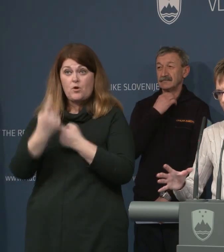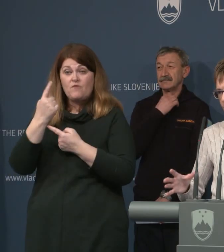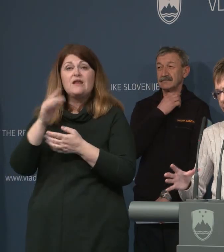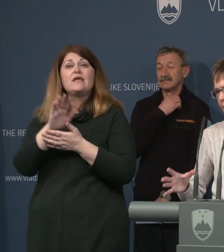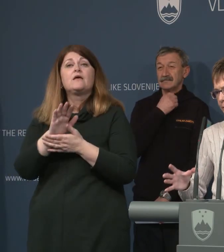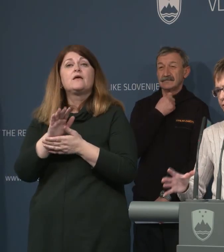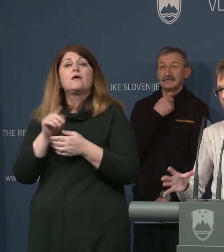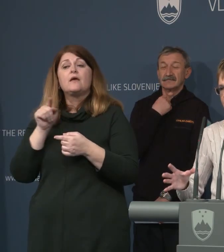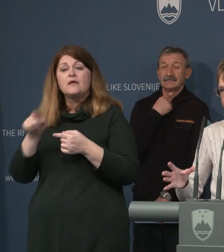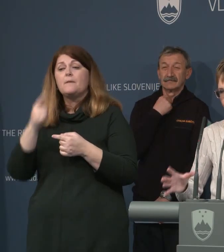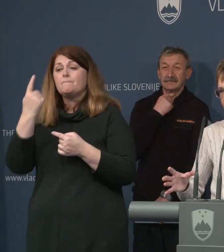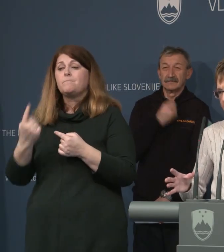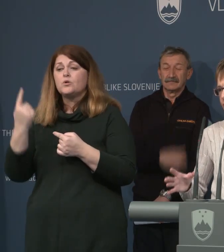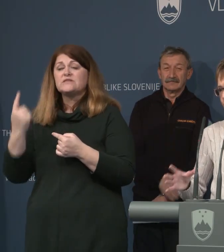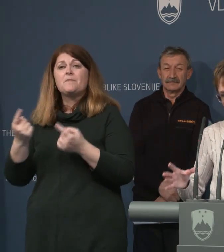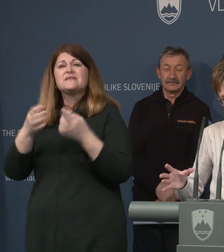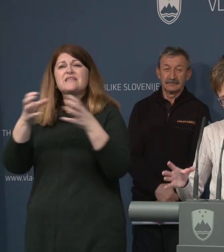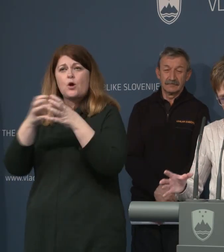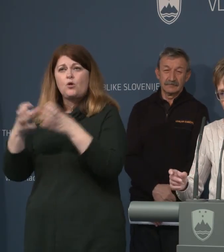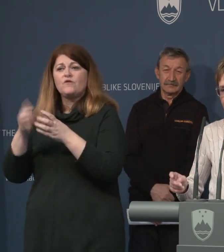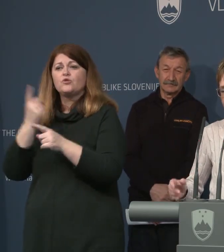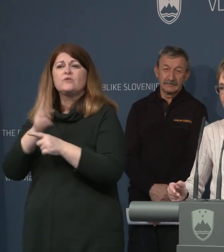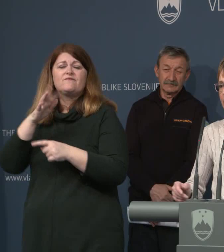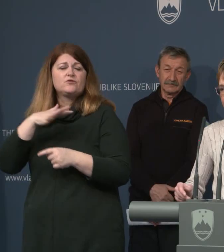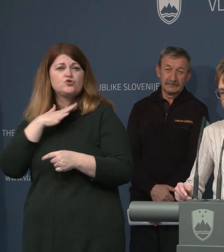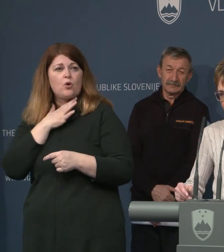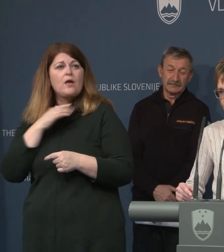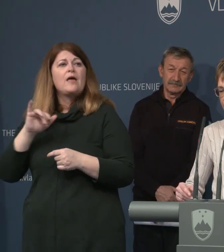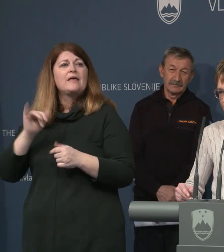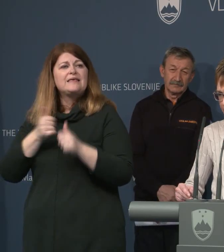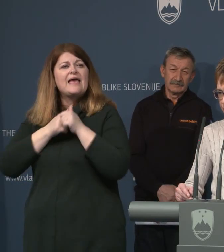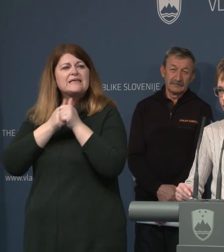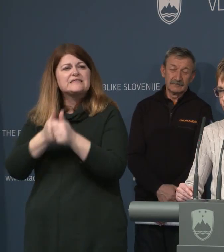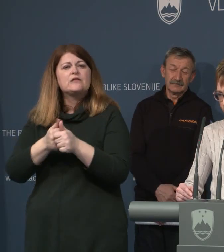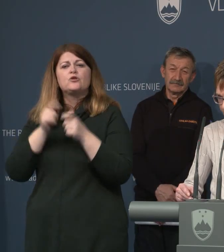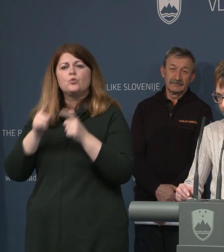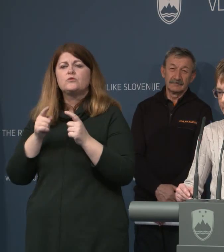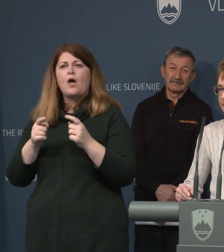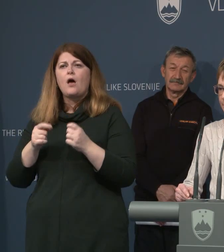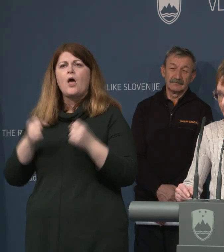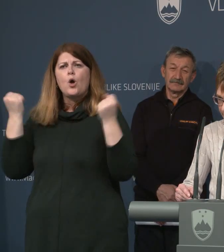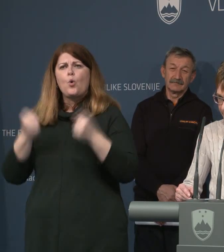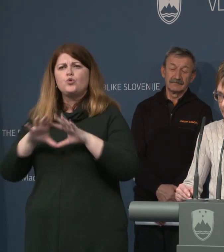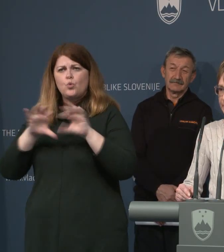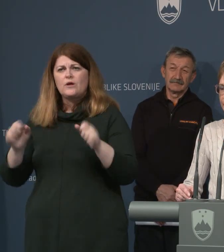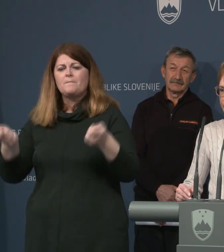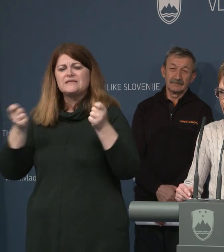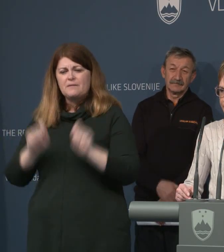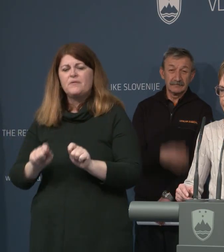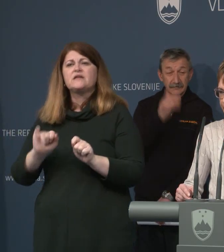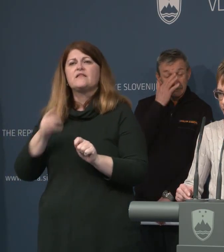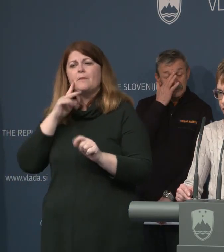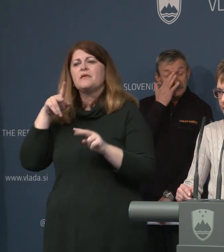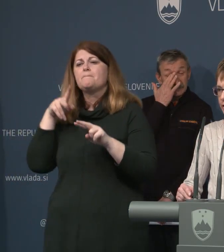začeli pojavljati pri posameznih kolektivih, torej tudi v šolah, a ne, je sledil ta drastični ukrep zaprtja, da bi